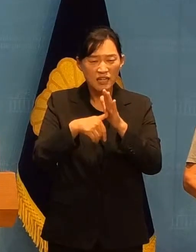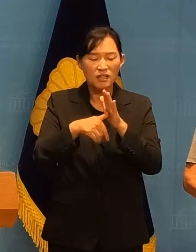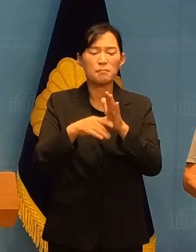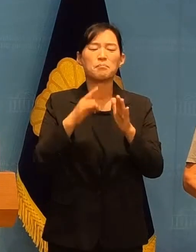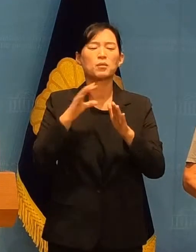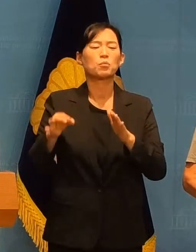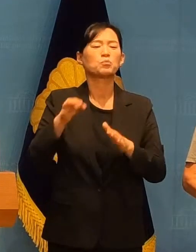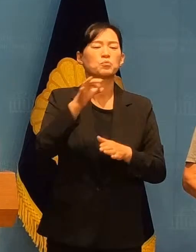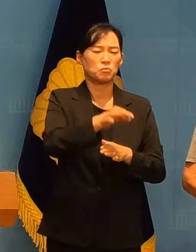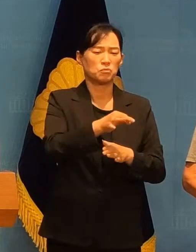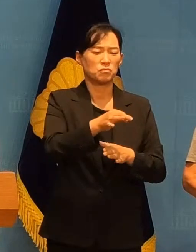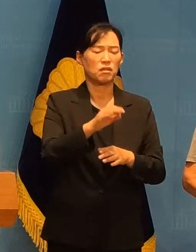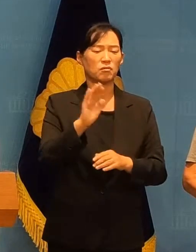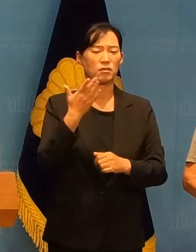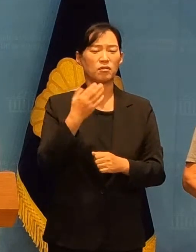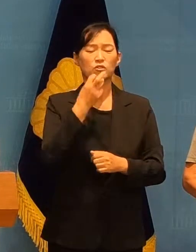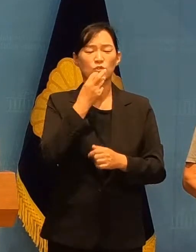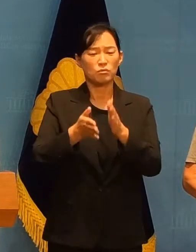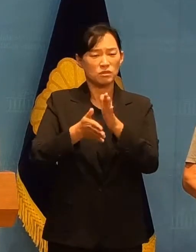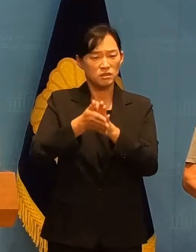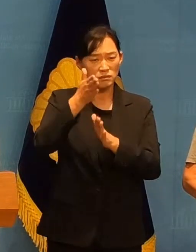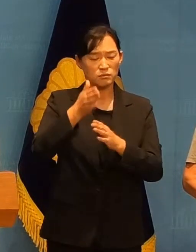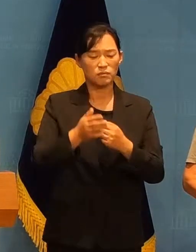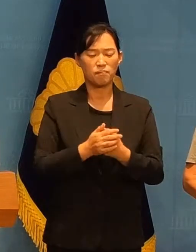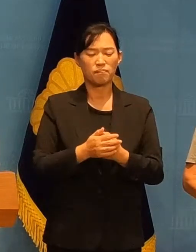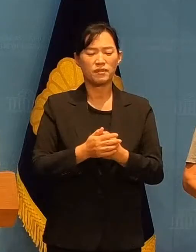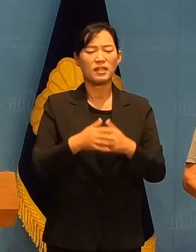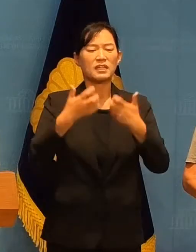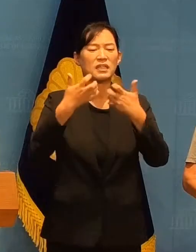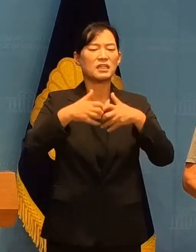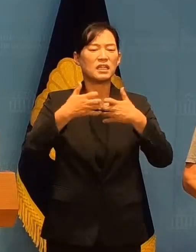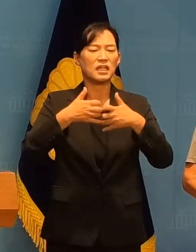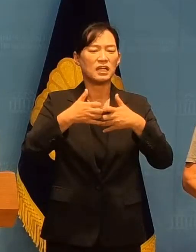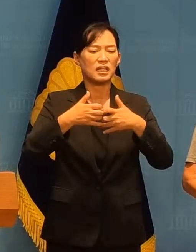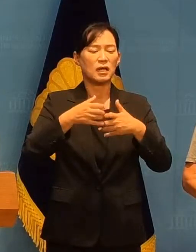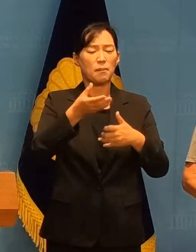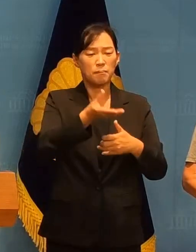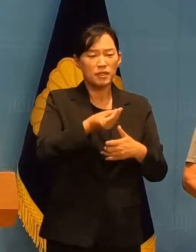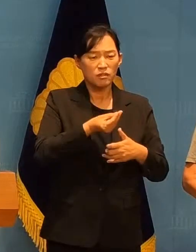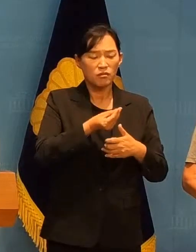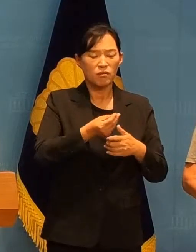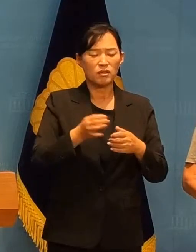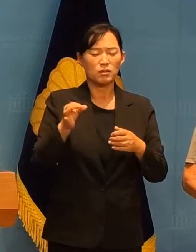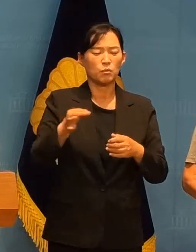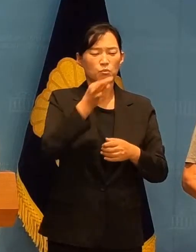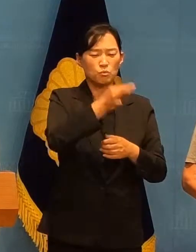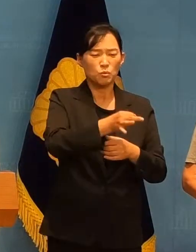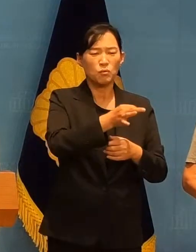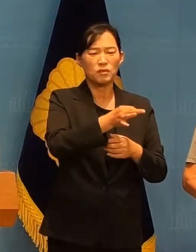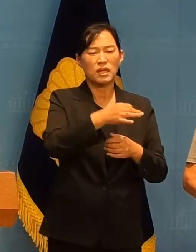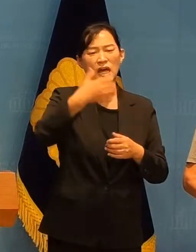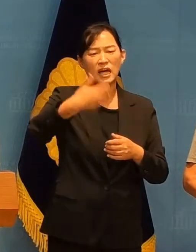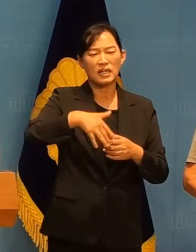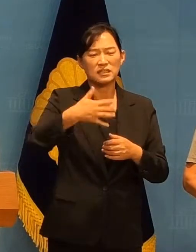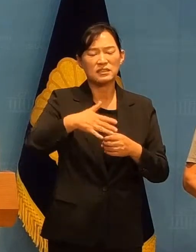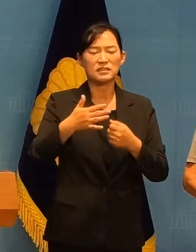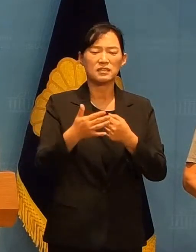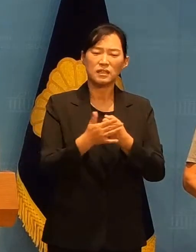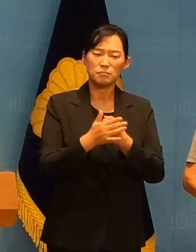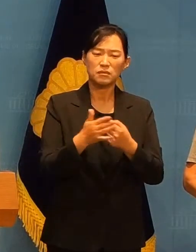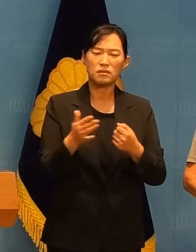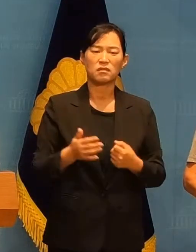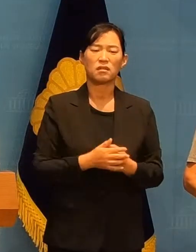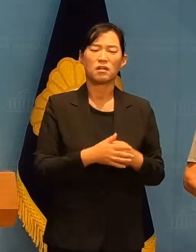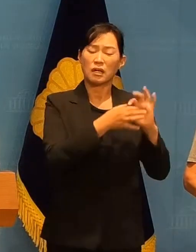신한건설산업은 서울시로부터 장비 체불로 인해 7억 2천만 원의 과징금을 받고도 아직 돈을